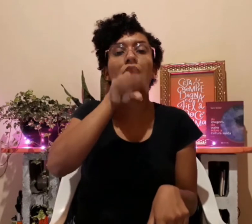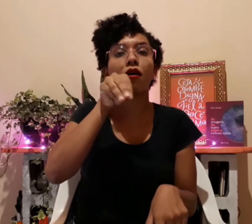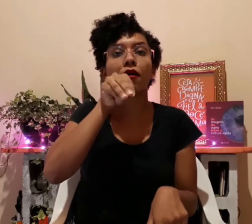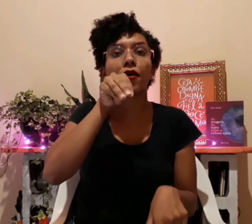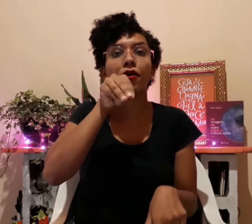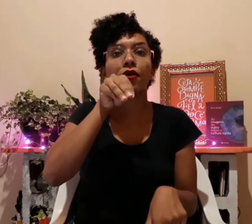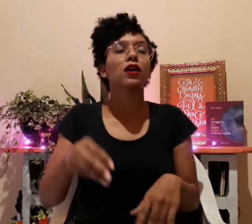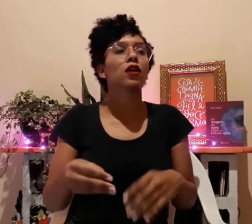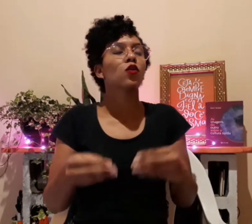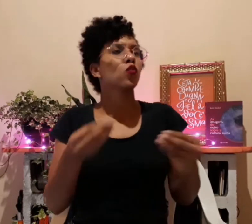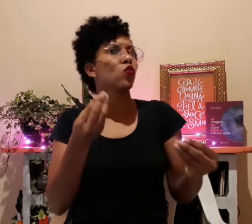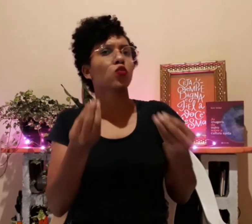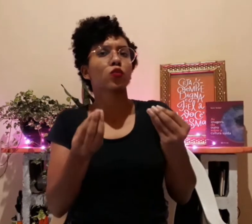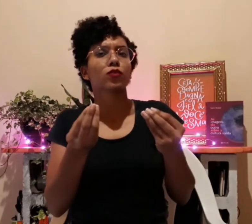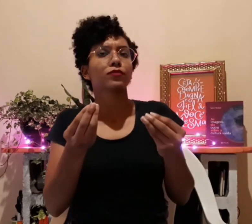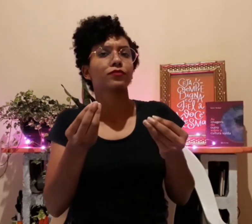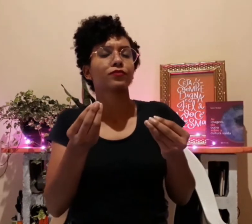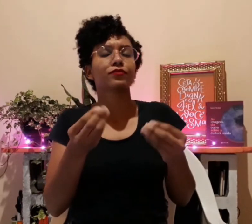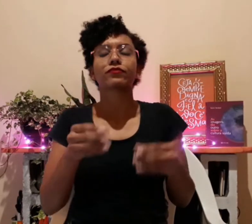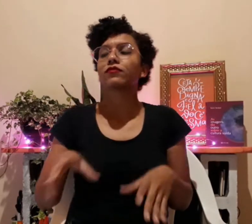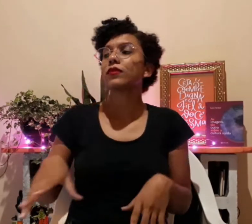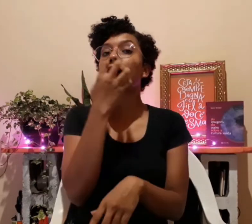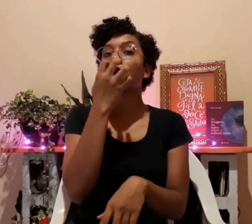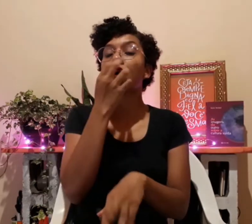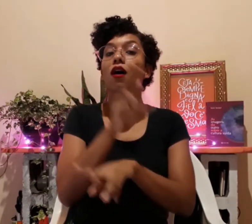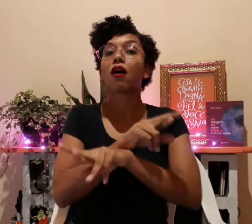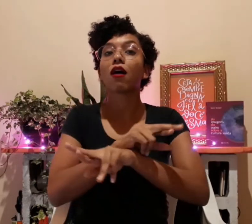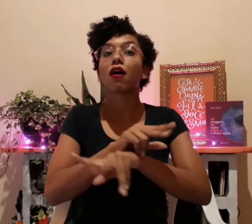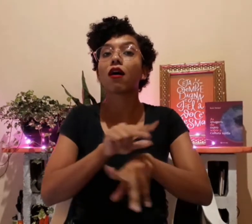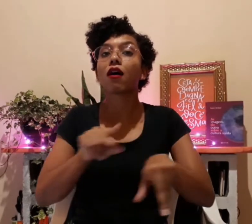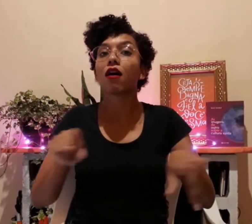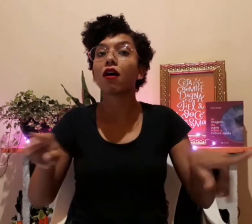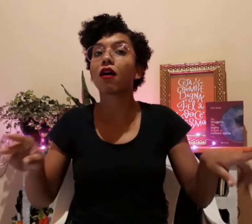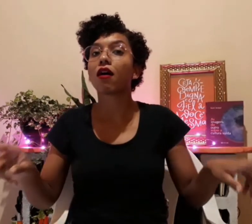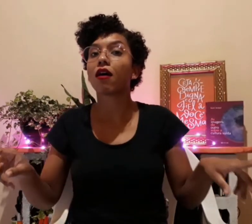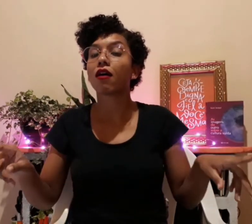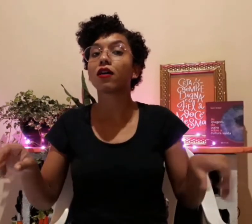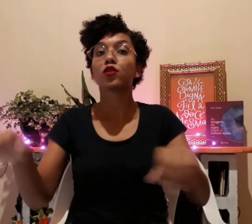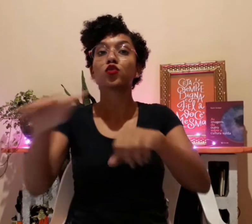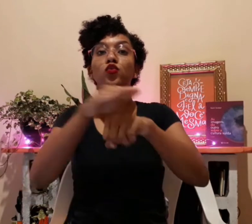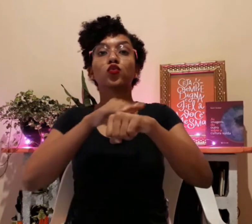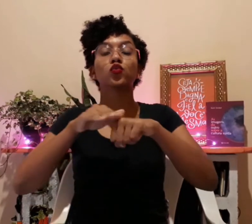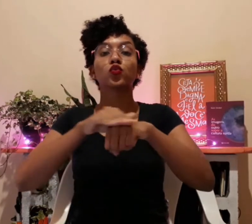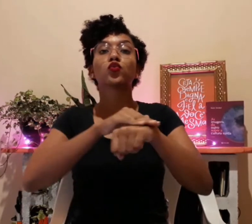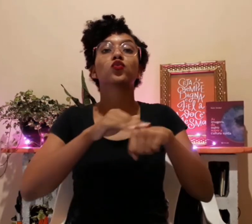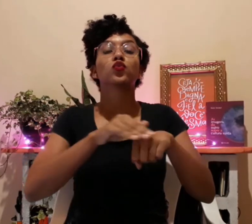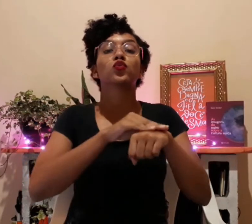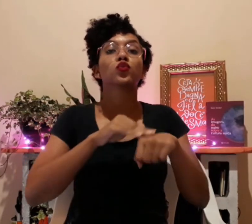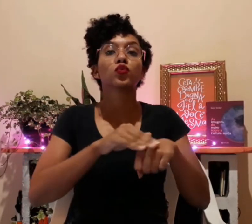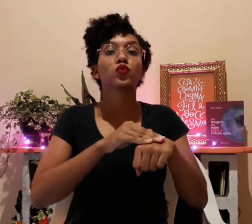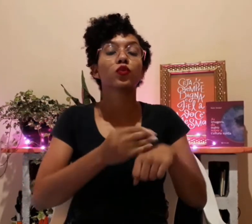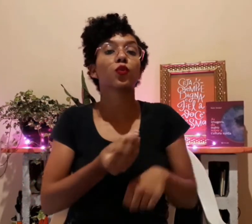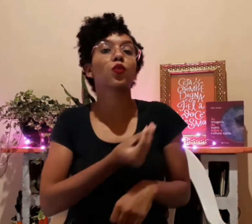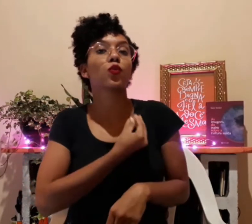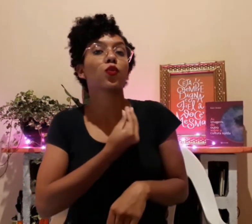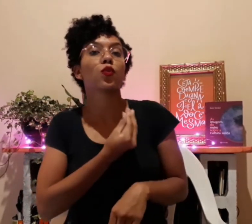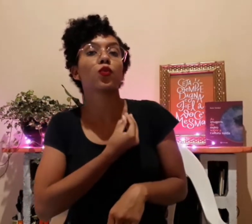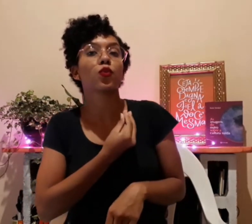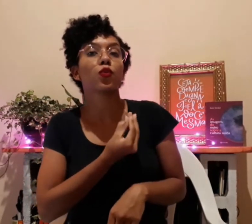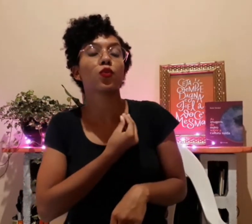animais falam, eles são oralizados. E eles conversam entre si, convivem